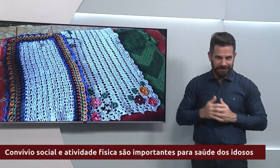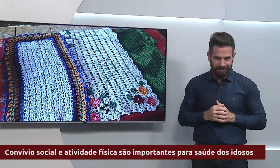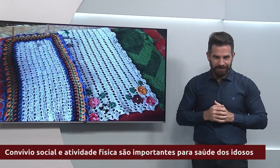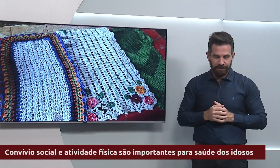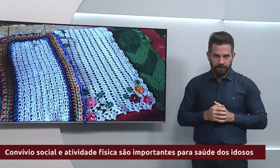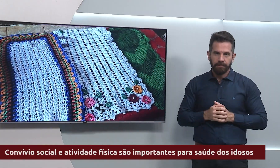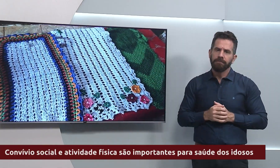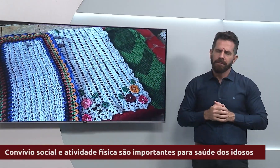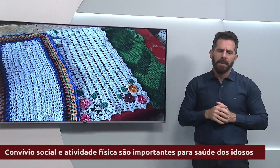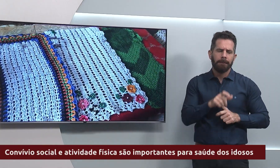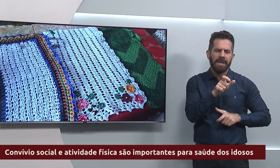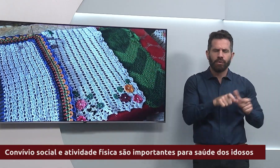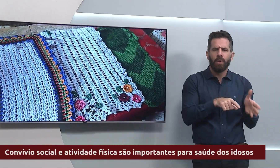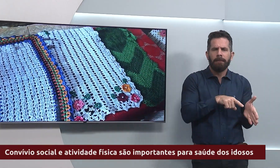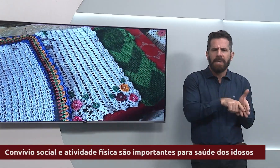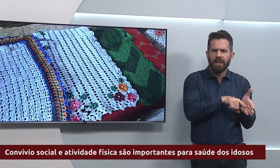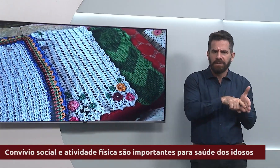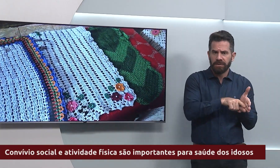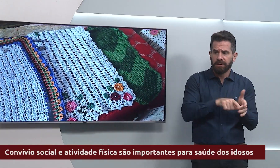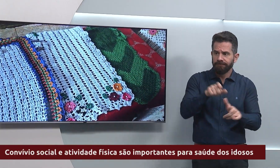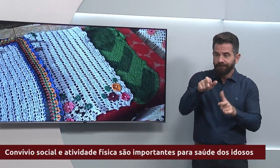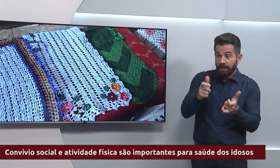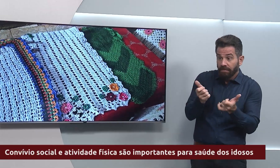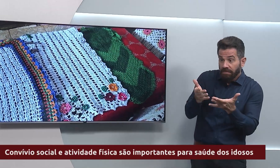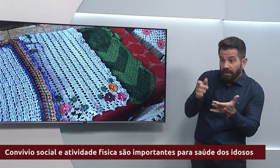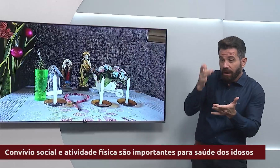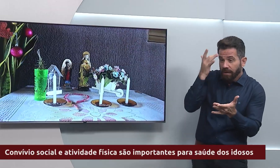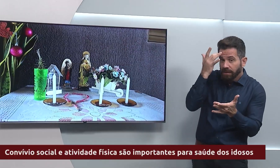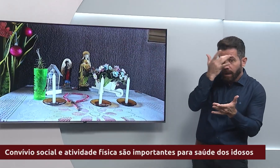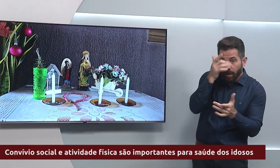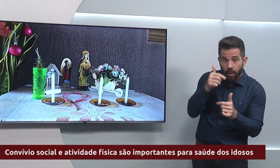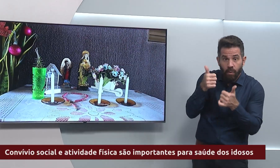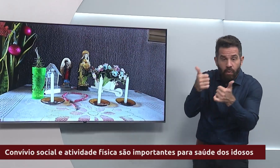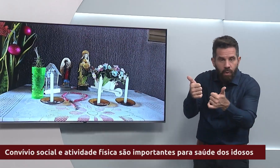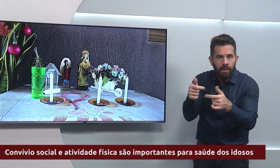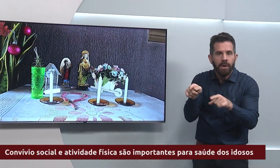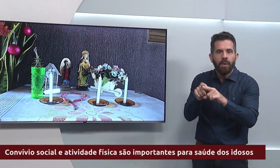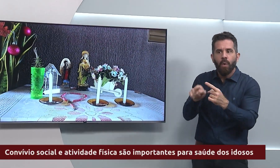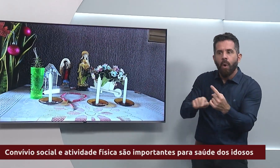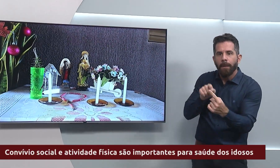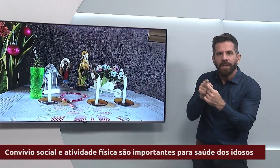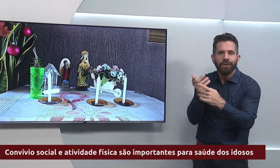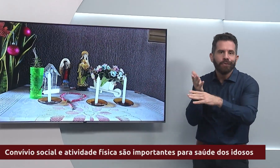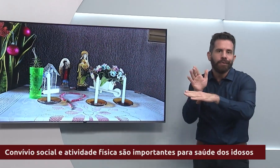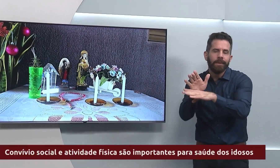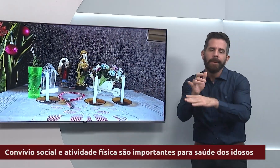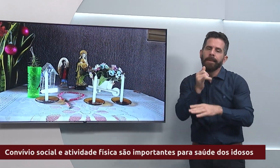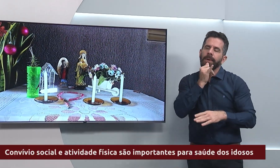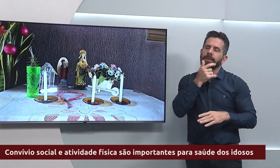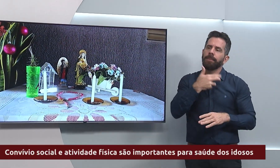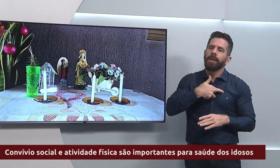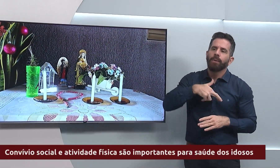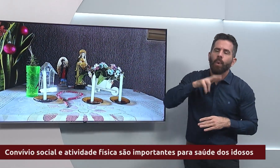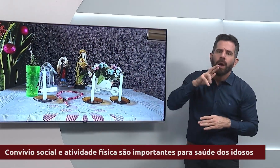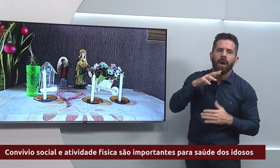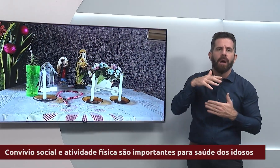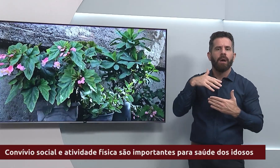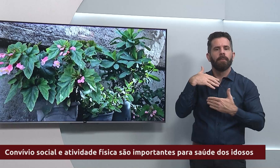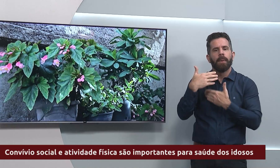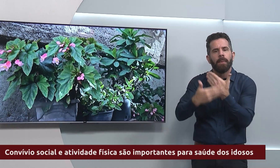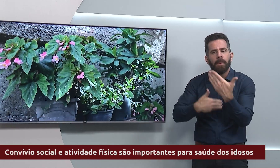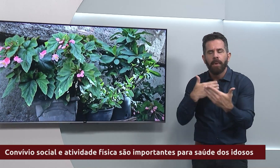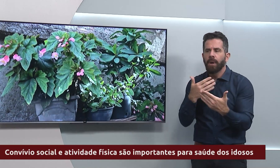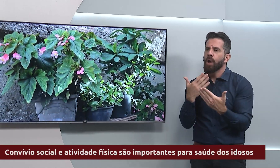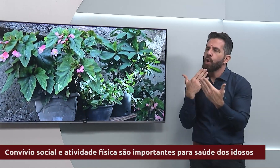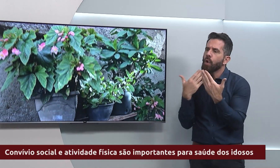a saúde mental do idoso está profundamente ligada ao sentido que ele atribui ao cotidiano. Pequenos rituais, conversas frequentes e laços